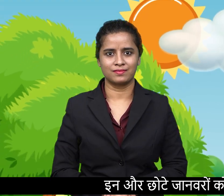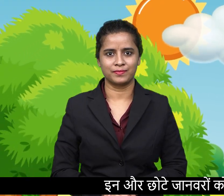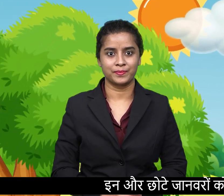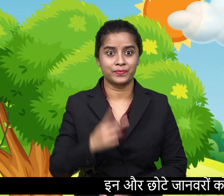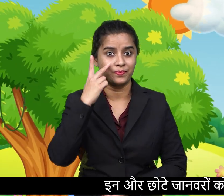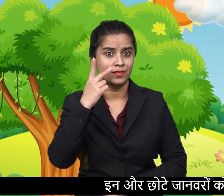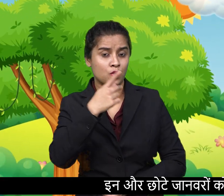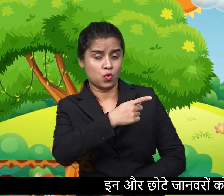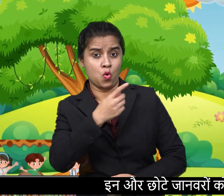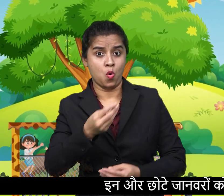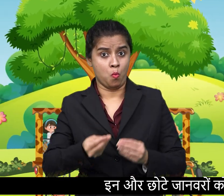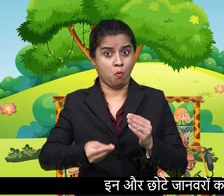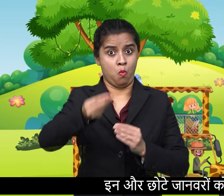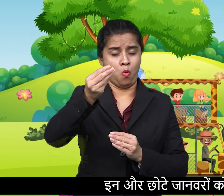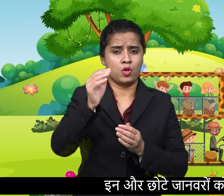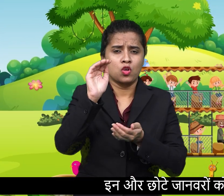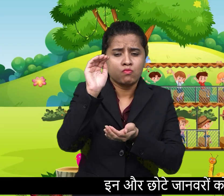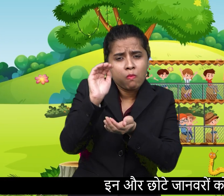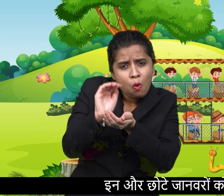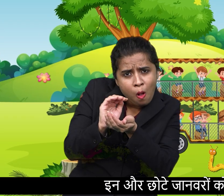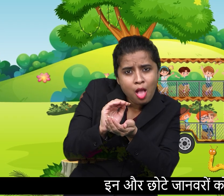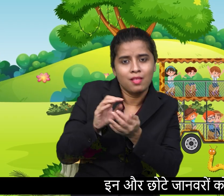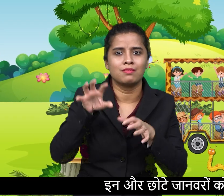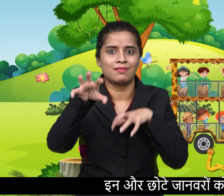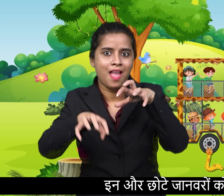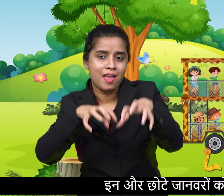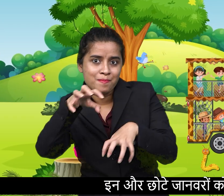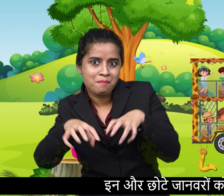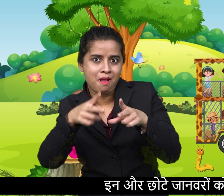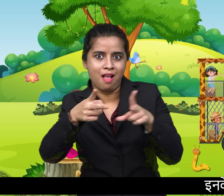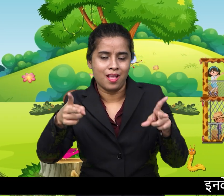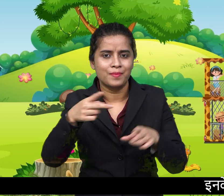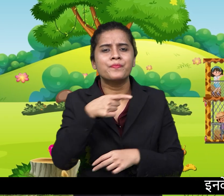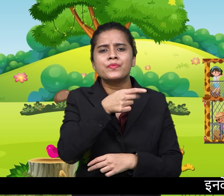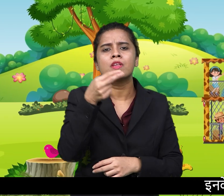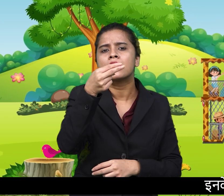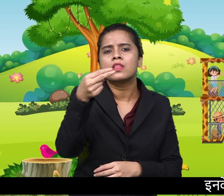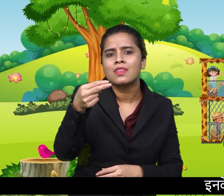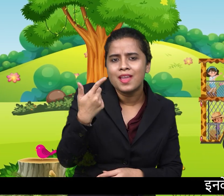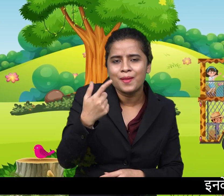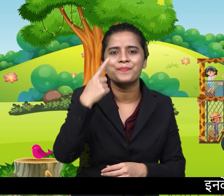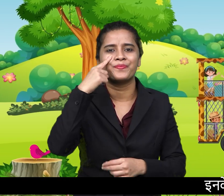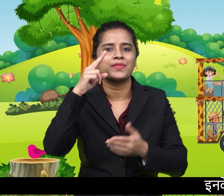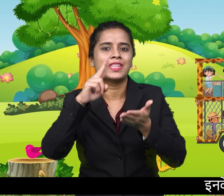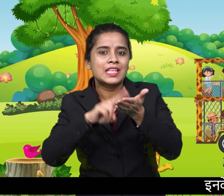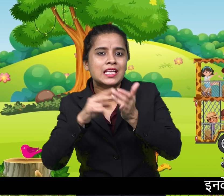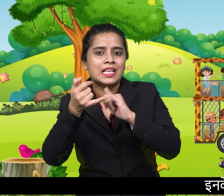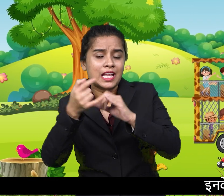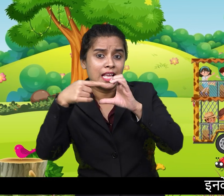इन और छोटे जानवरों को देखो। हम इन्हें कीट कहते हैं, लेकिन इनके 6 पैर होते हैं।